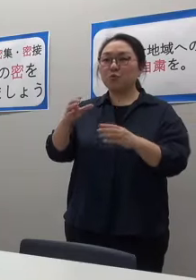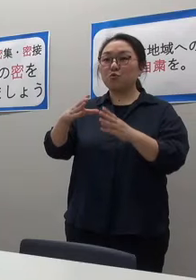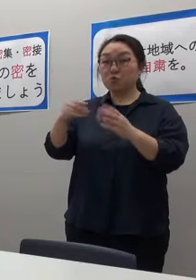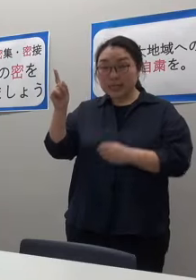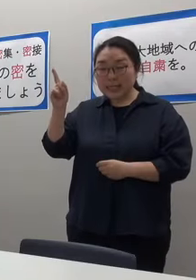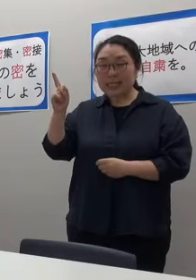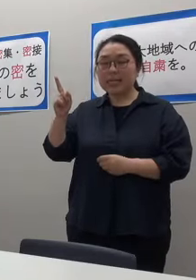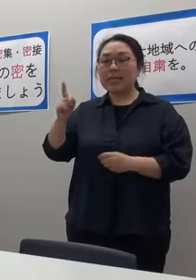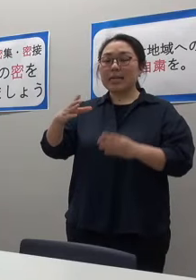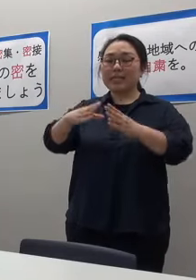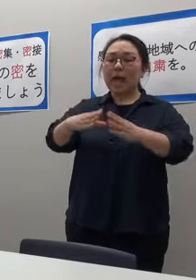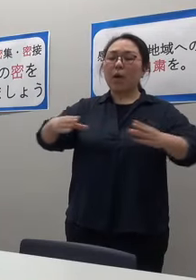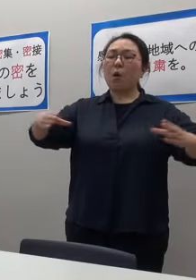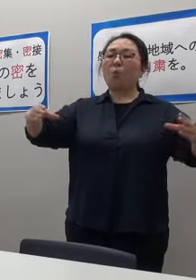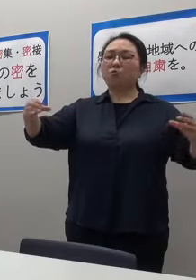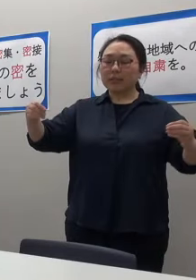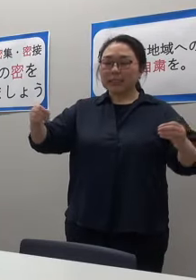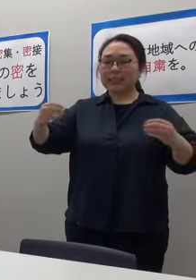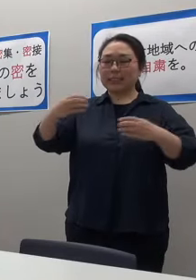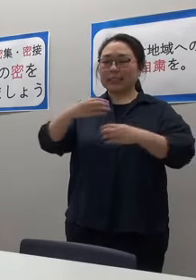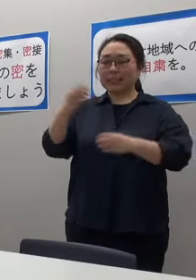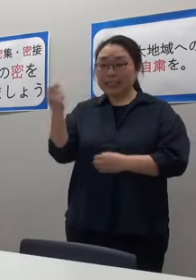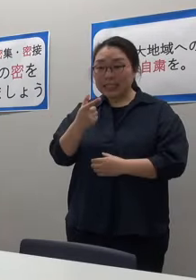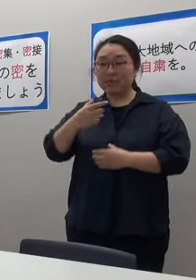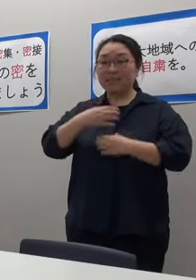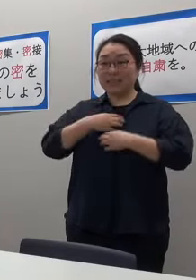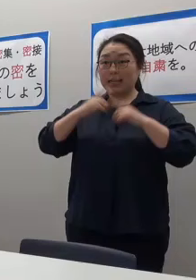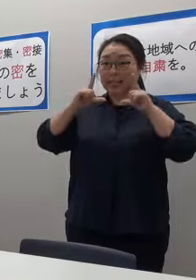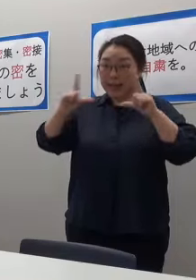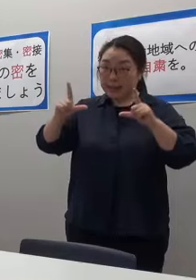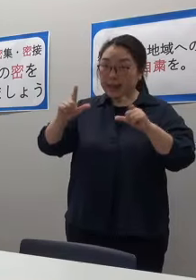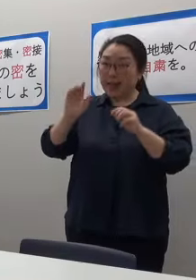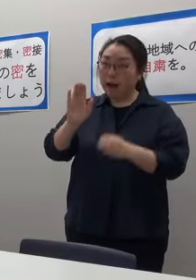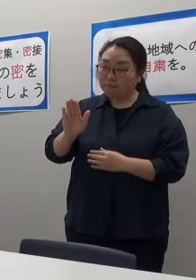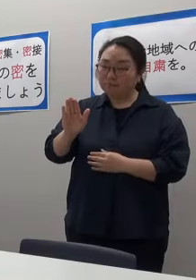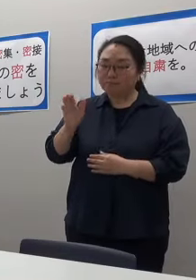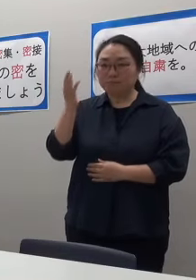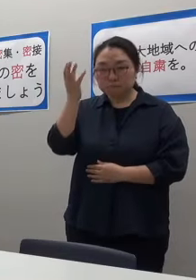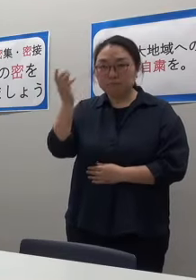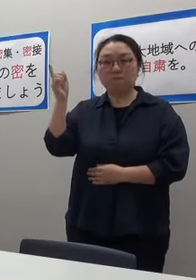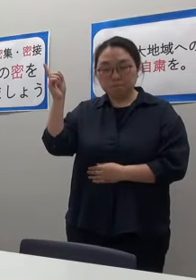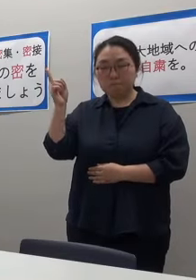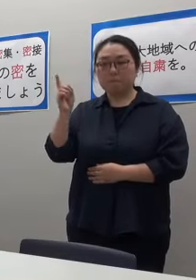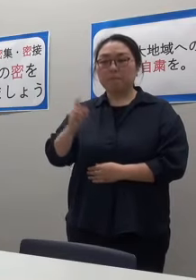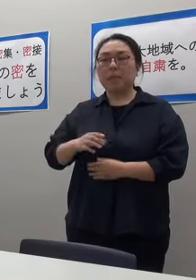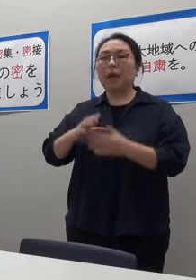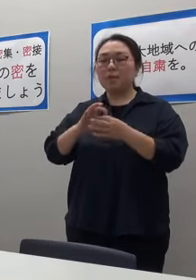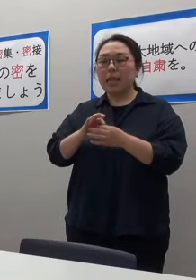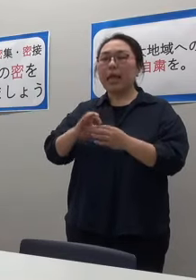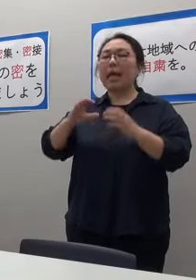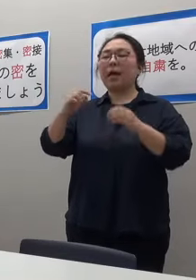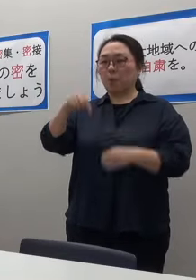をというような報道がされておりますので、まあ、それを受けまして、明日市の方での方針をです